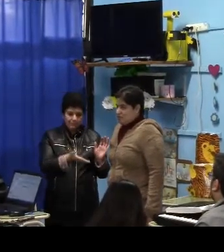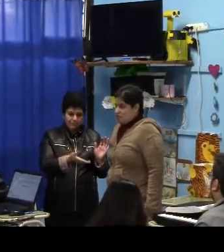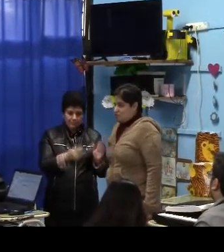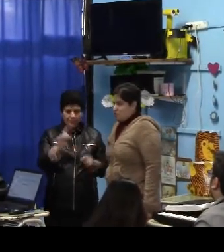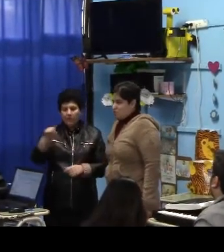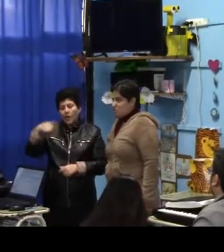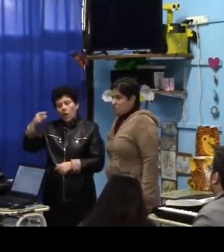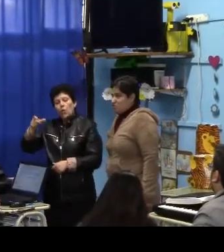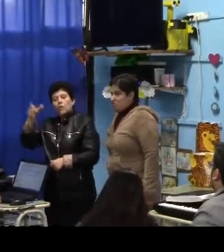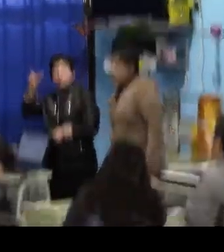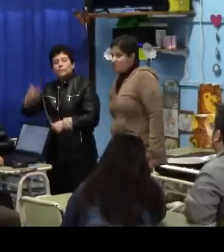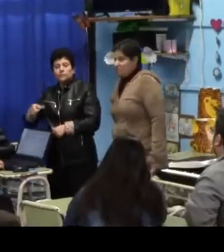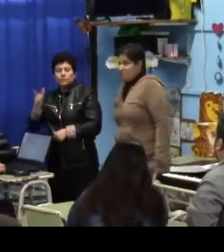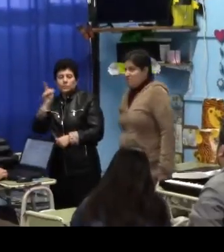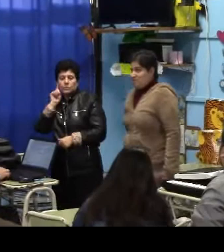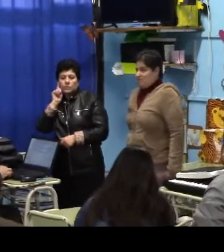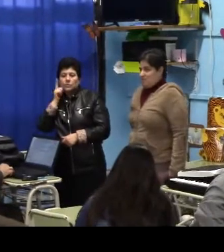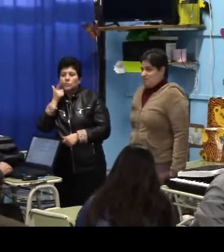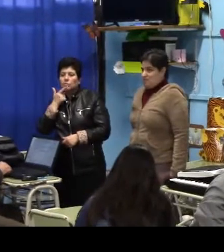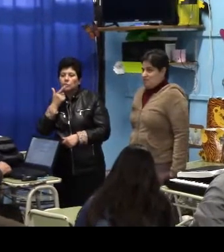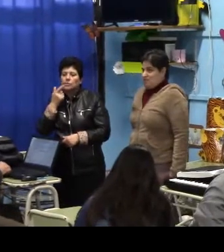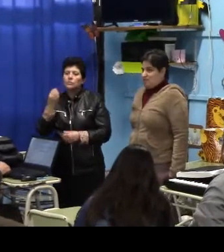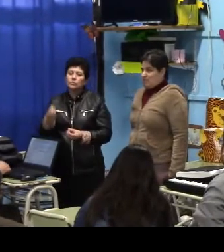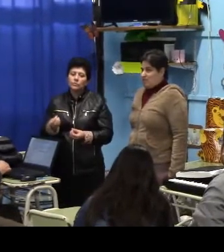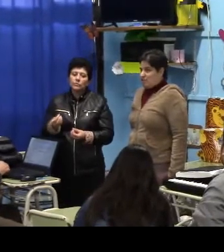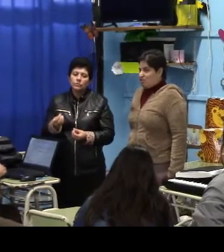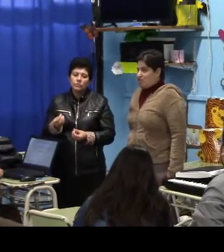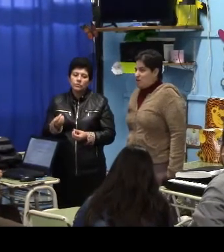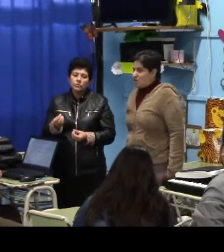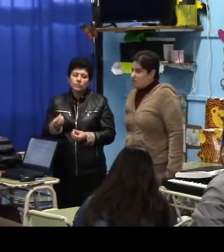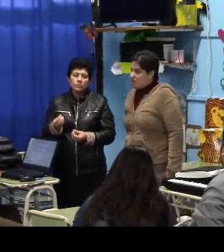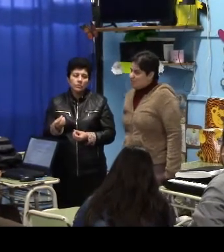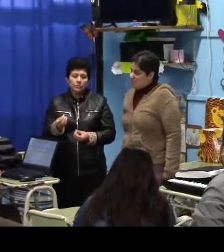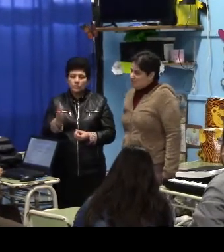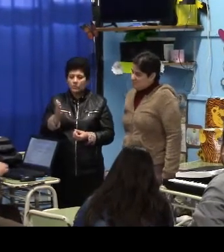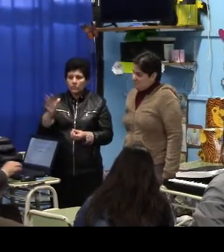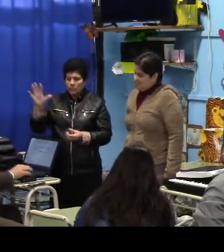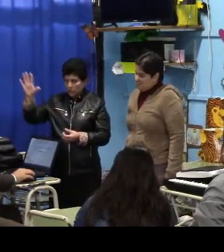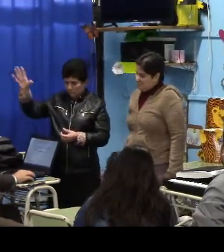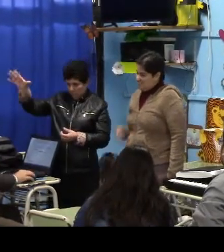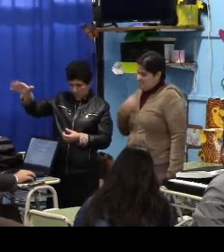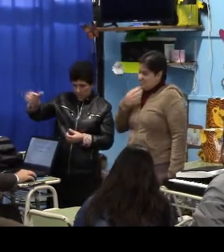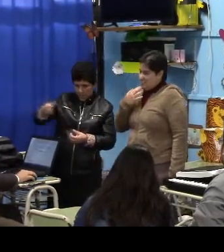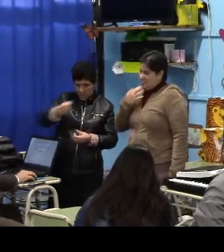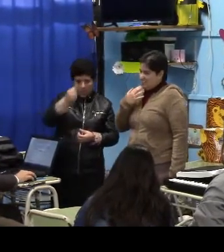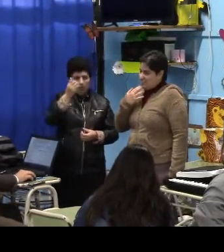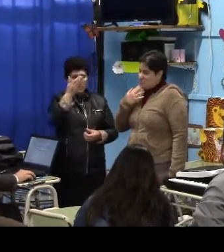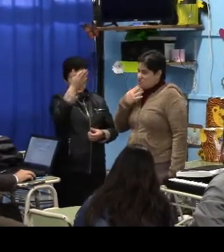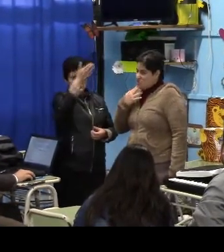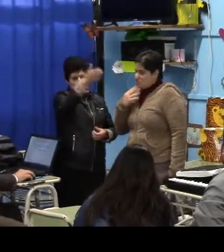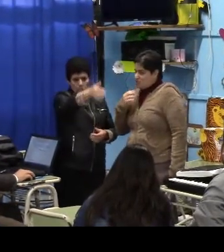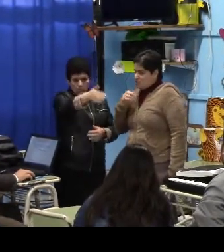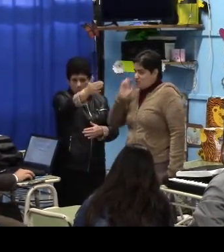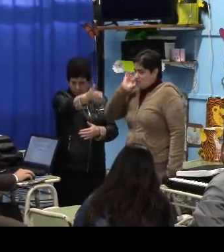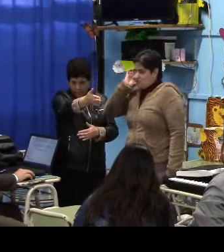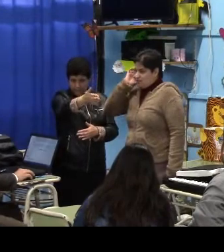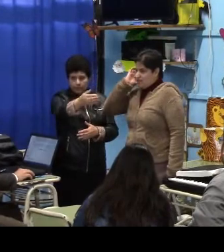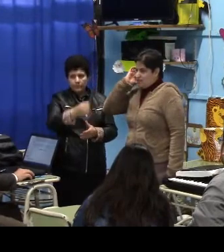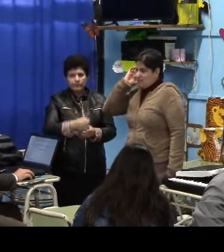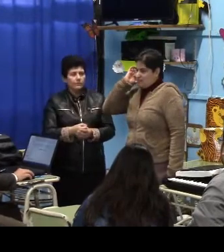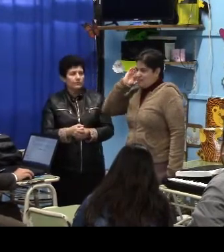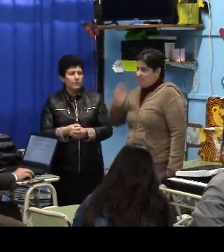a una persona sorda la sacó afuera y la hizo